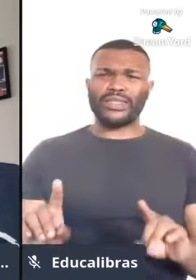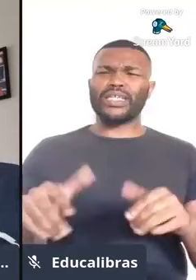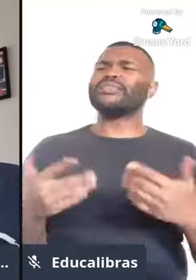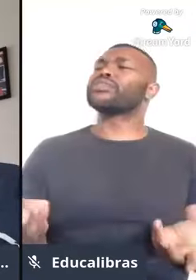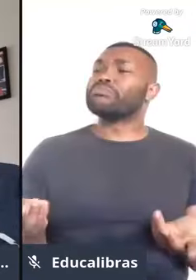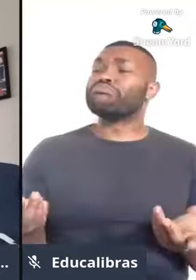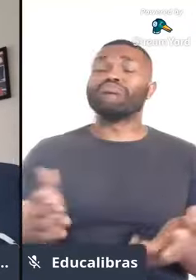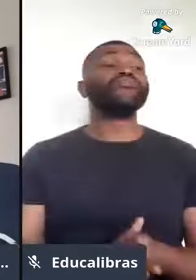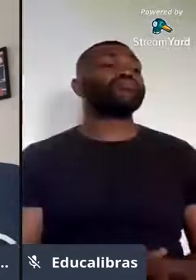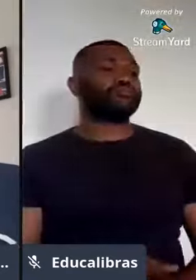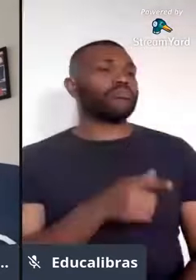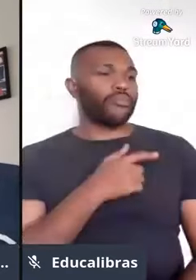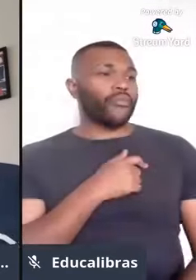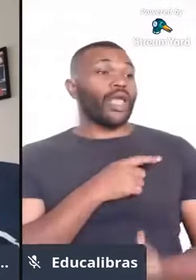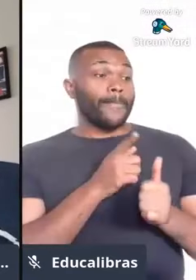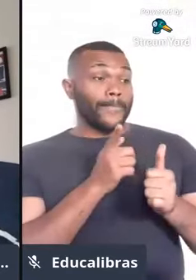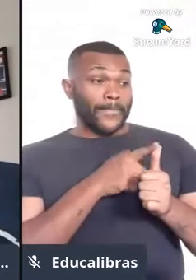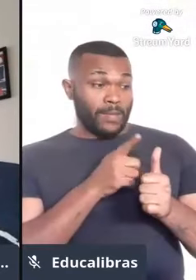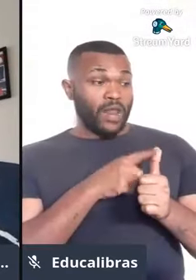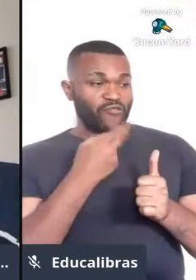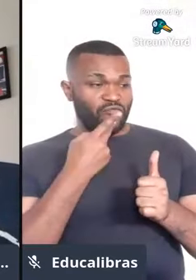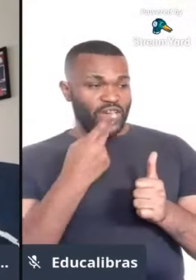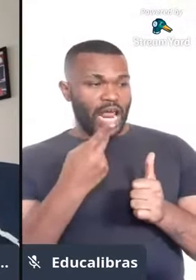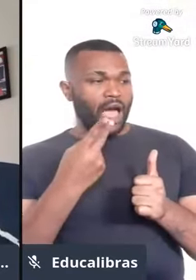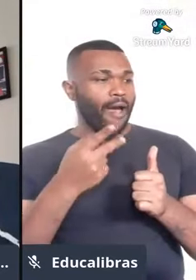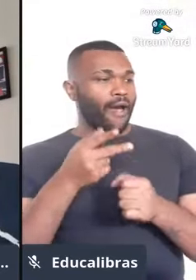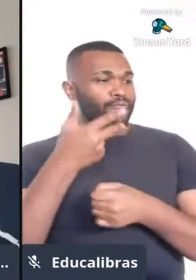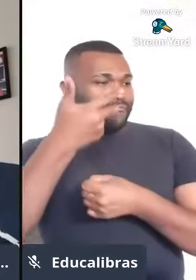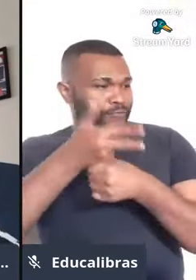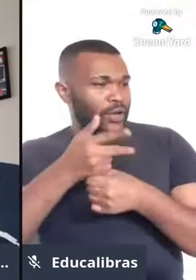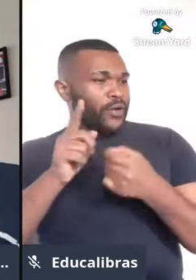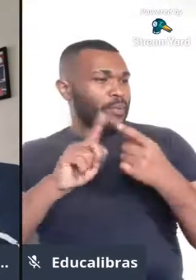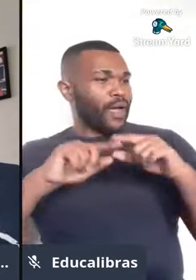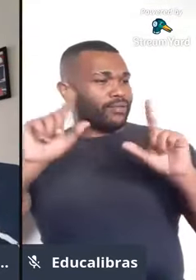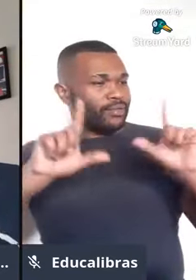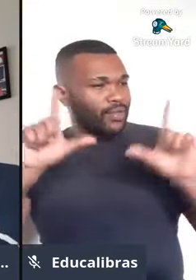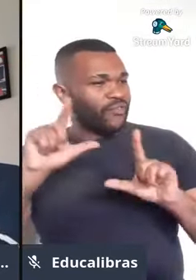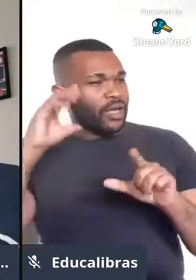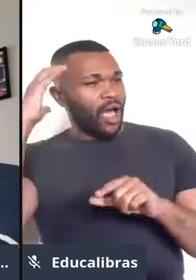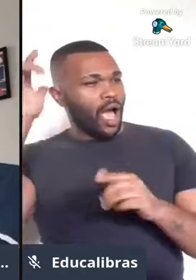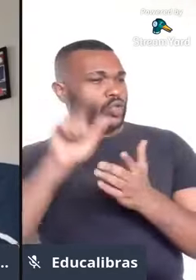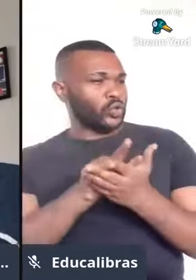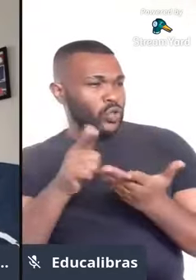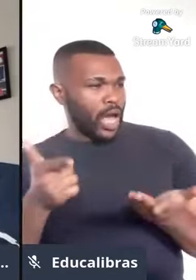Falando primeiro sobre a questão da imprensa. Eu entendo isso como desconhecimento,